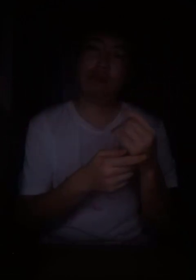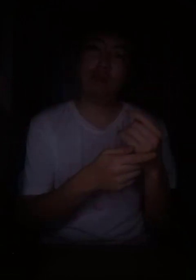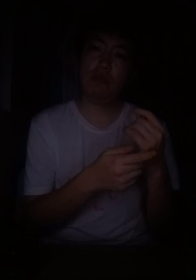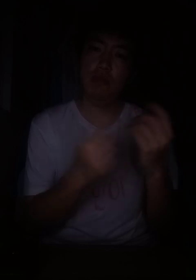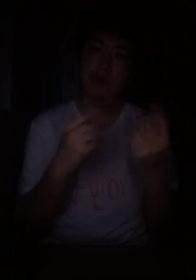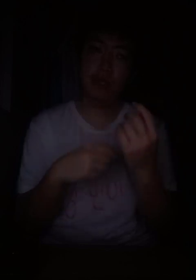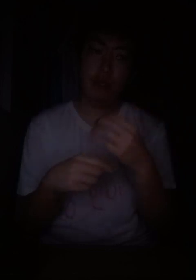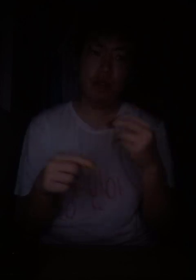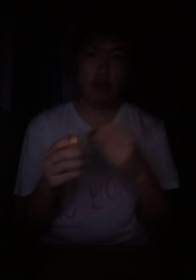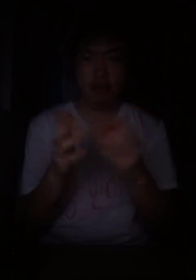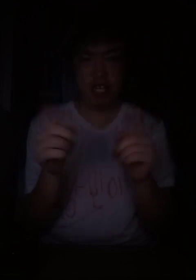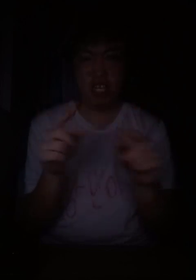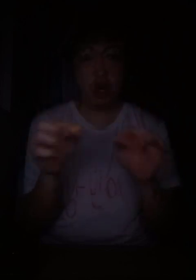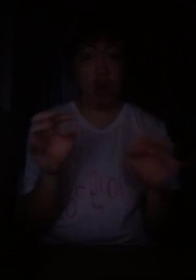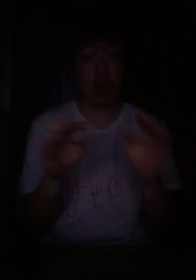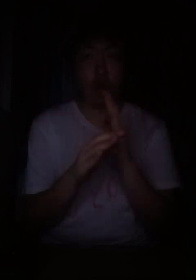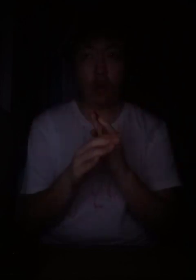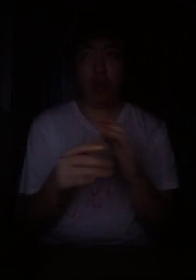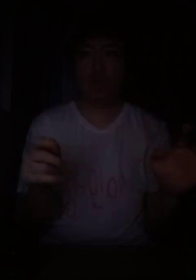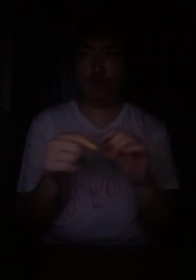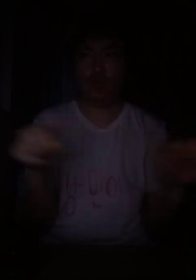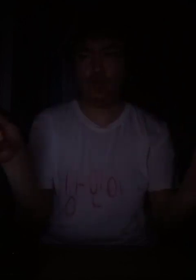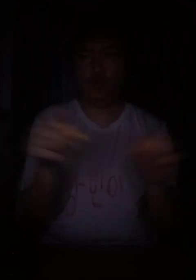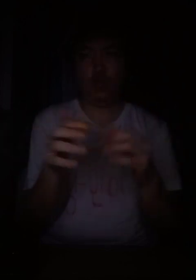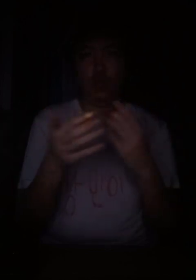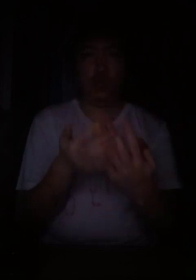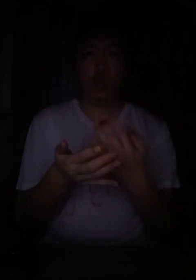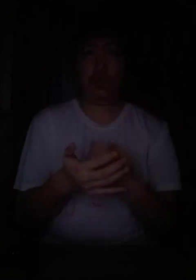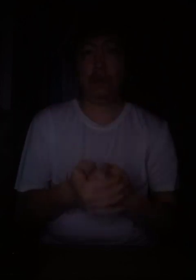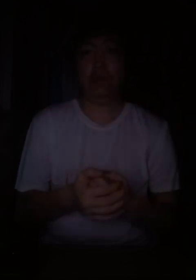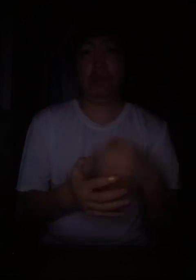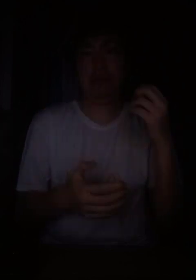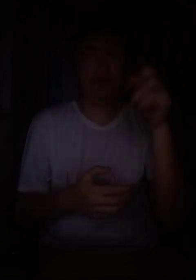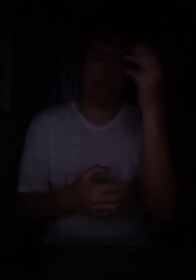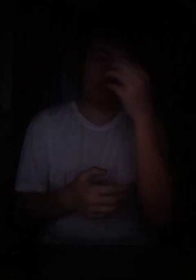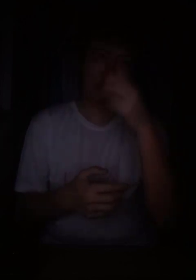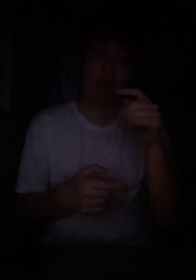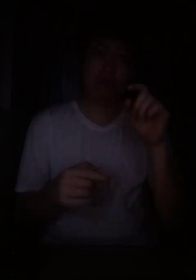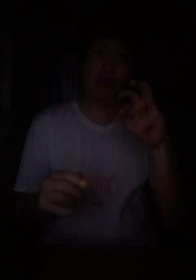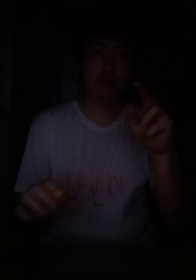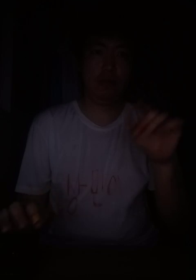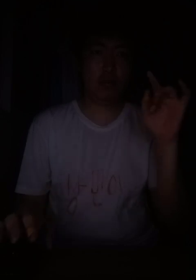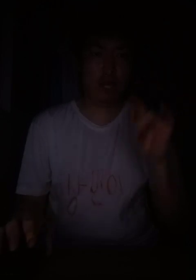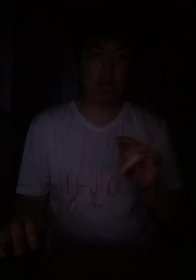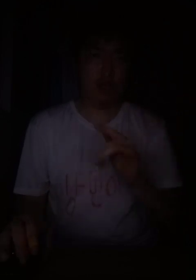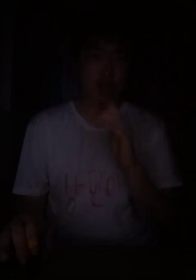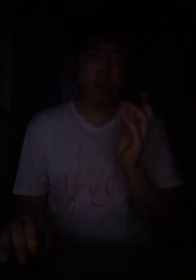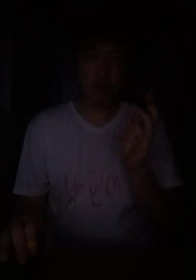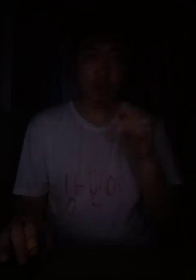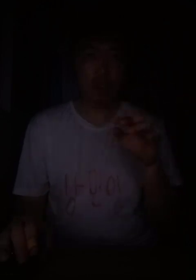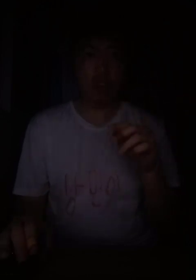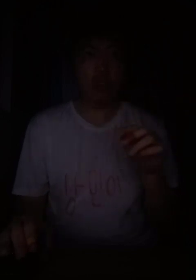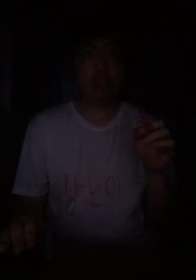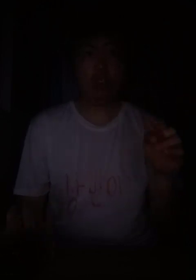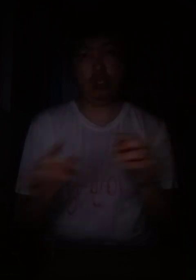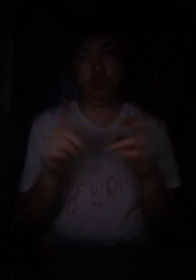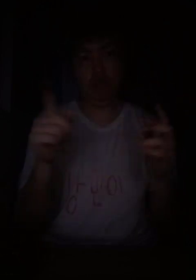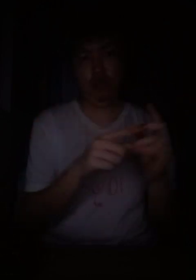링을 설치해 놓고 네. 투견을 벌이고 있는데요. 사실은 다 숨어 있기 때문에 정확한 파악은 어렵지만 저희 경험적 판단에